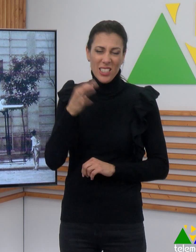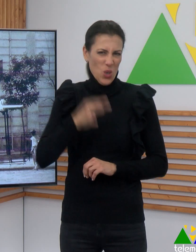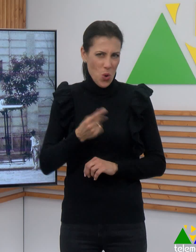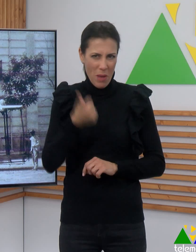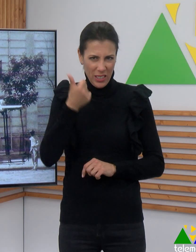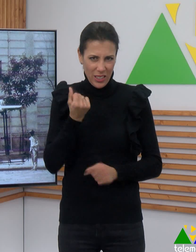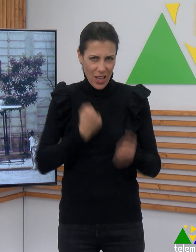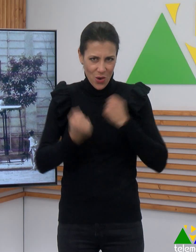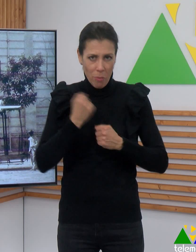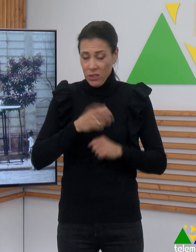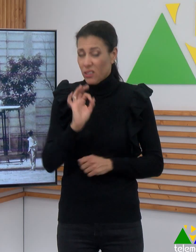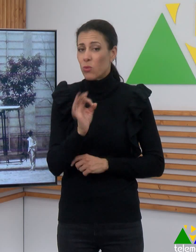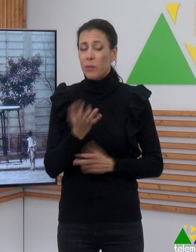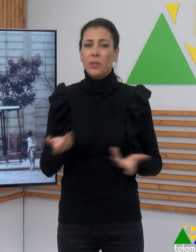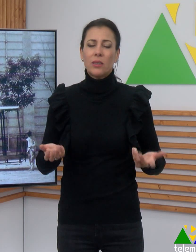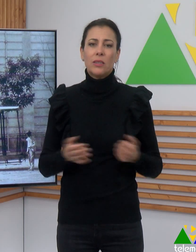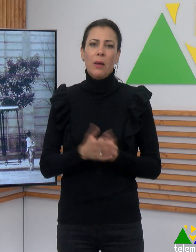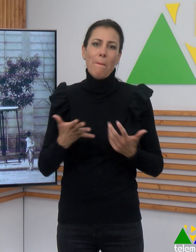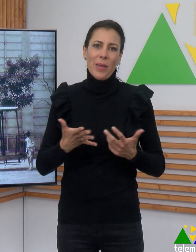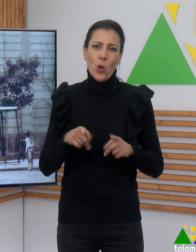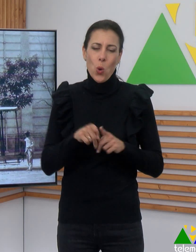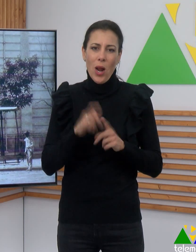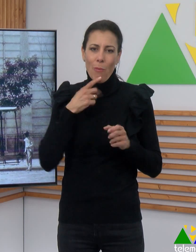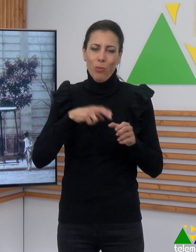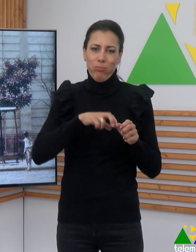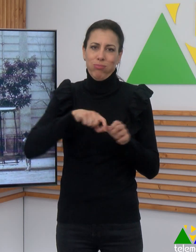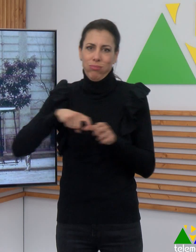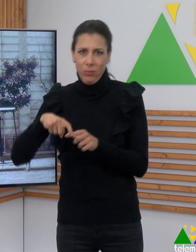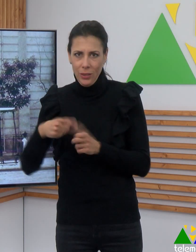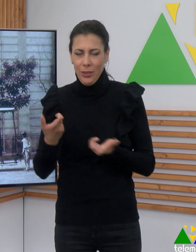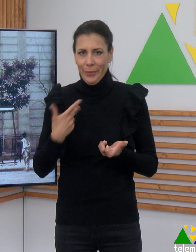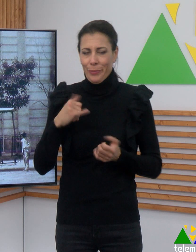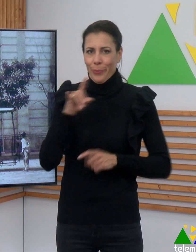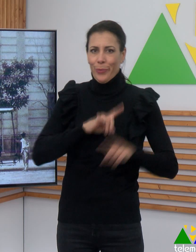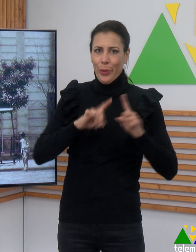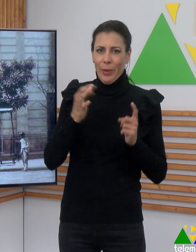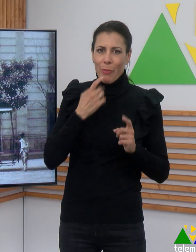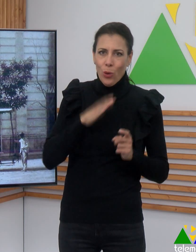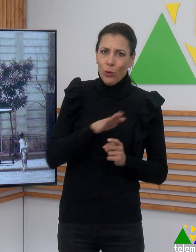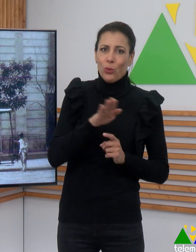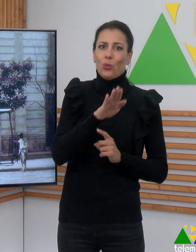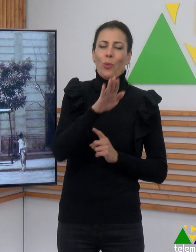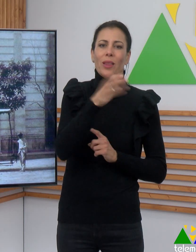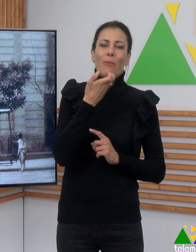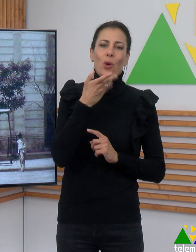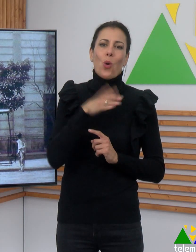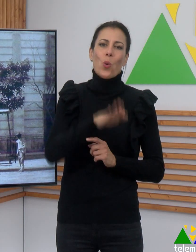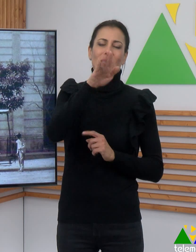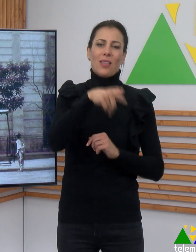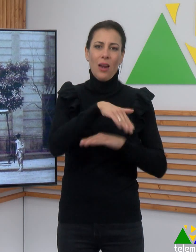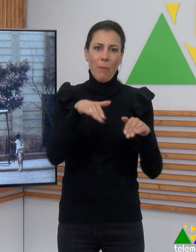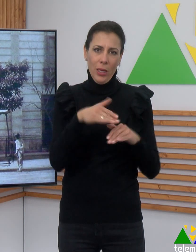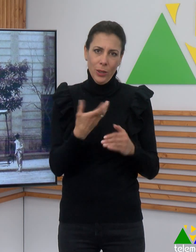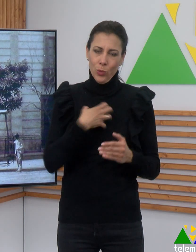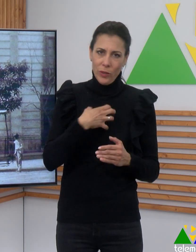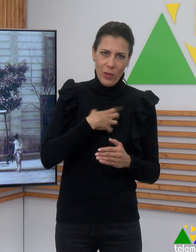mulos. Seguramente, seguramente. Hombre, el tiro de los mulos, pues había siempre un problema, que era la subida a la cuesta de la playa, que evidentemente a veces